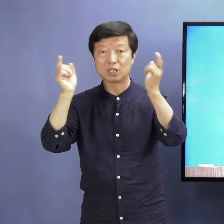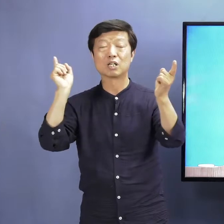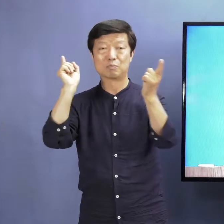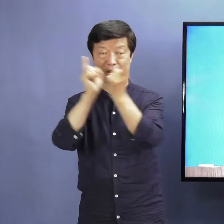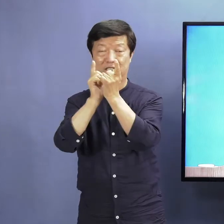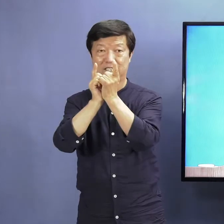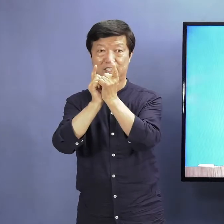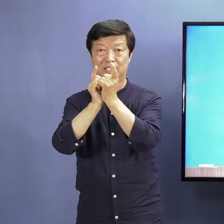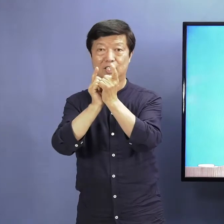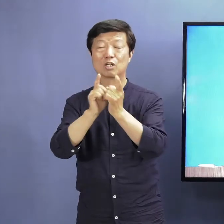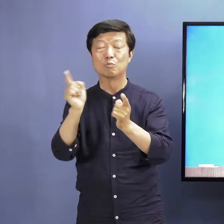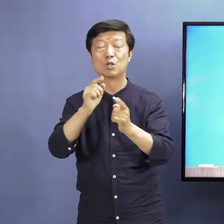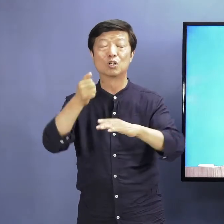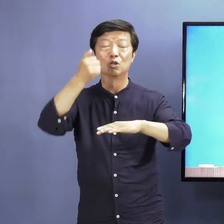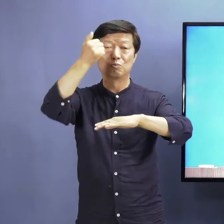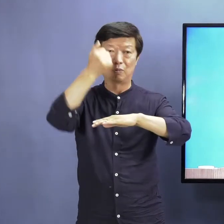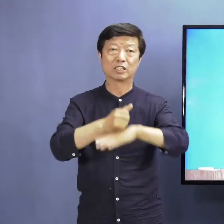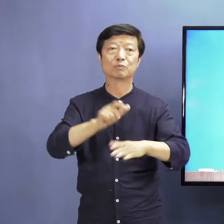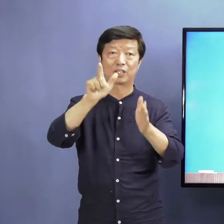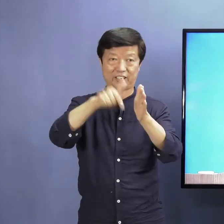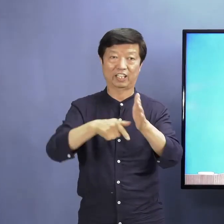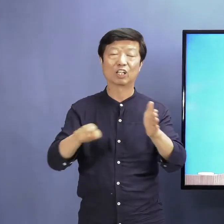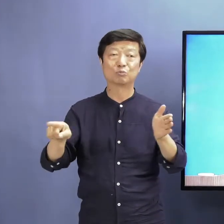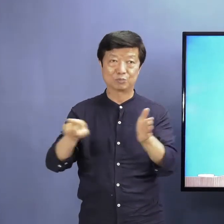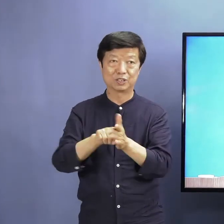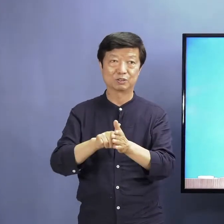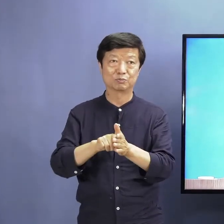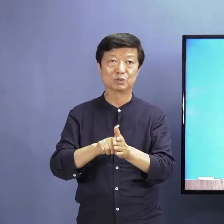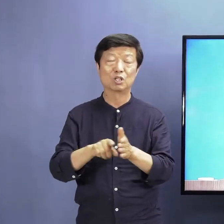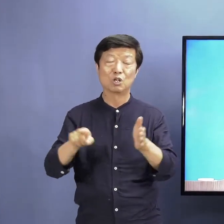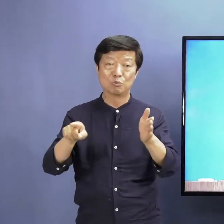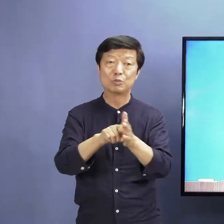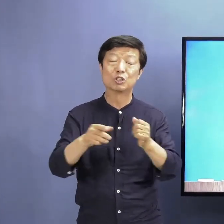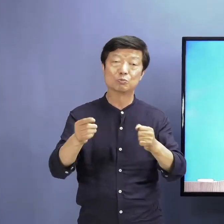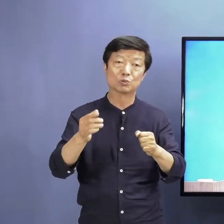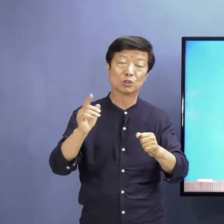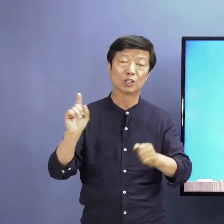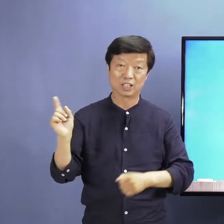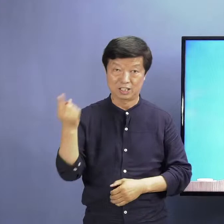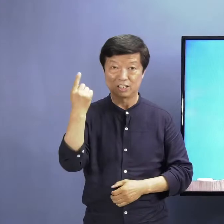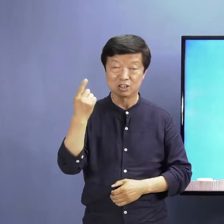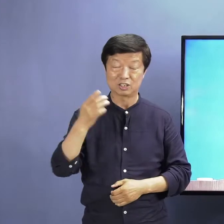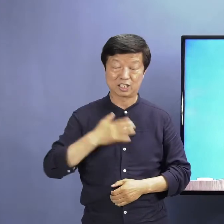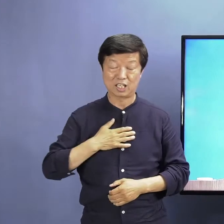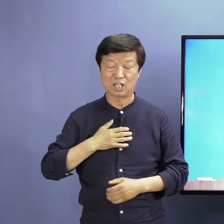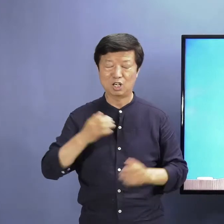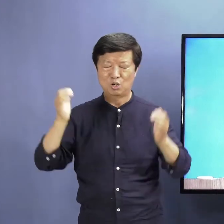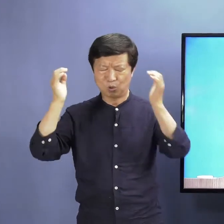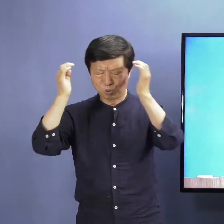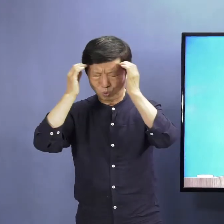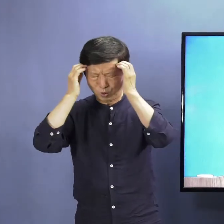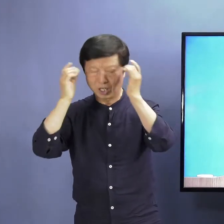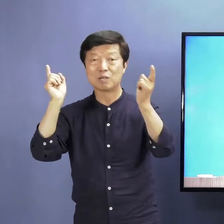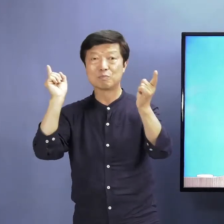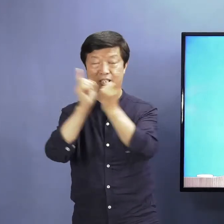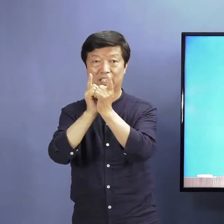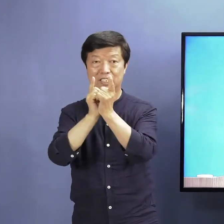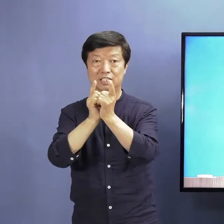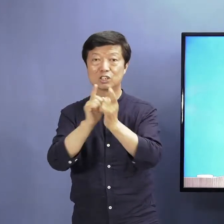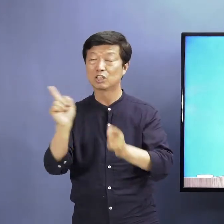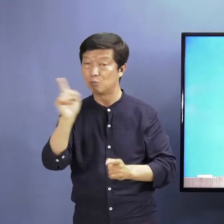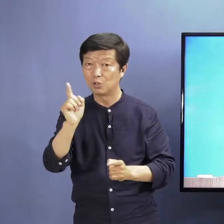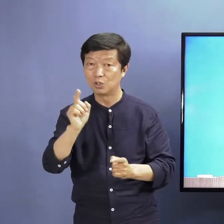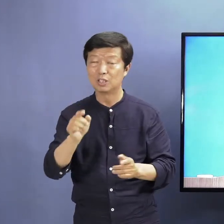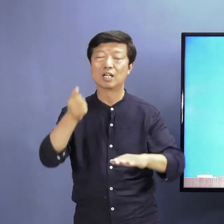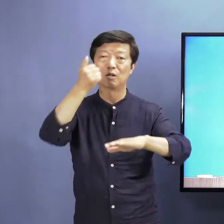거예요. 그러니까 믿음 때문에 신앙생활 한 것 때문에 고난을 겪을 수도 있는 그런 상황이 바로 종말론적 상황인